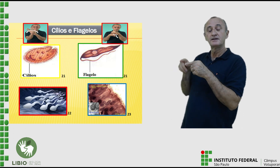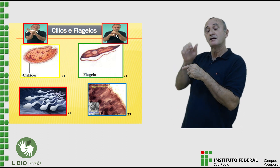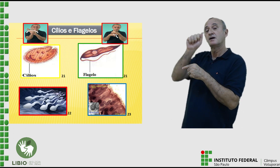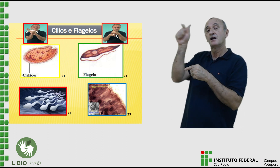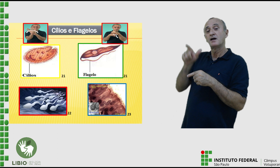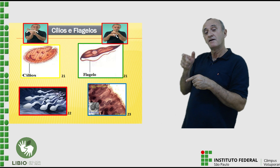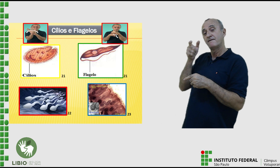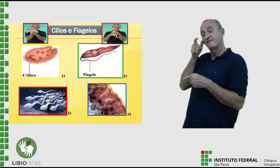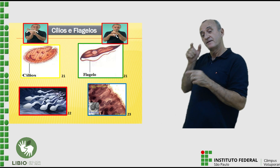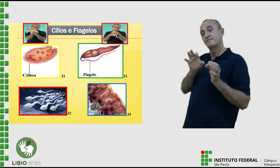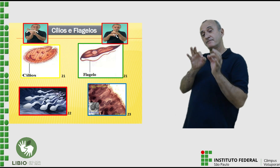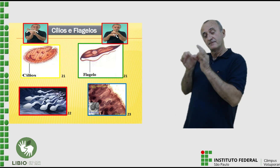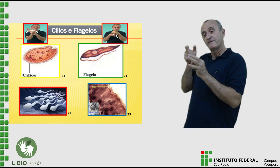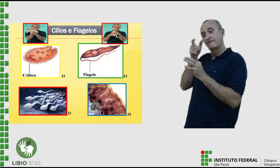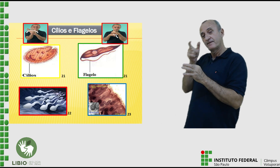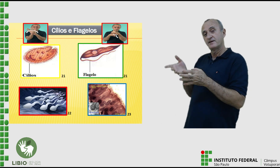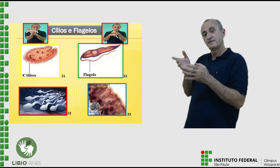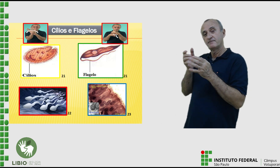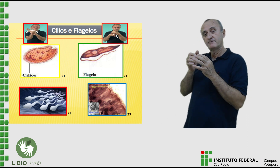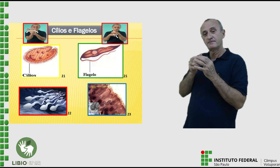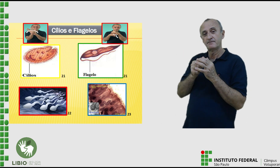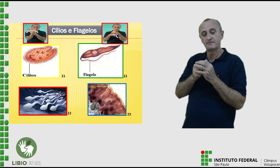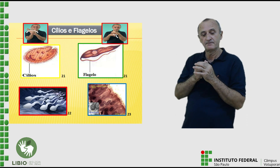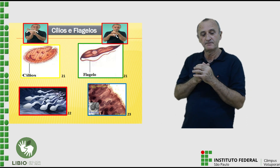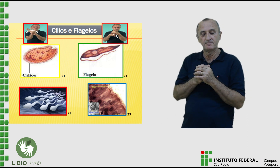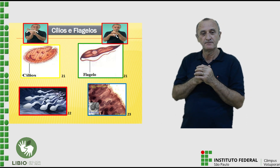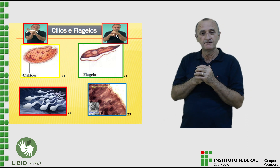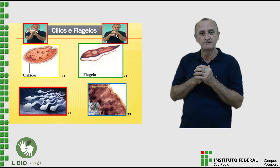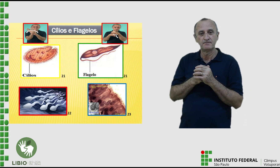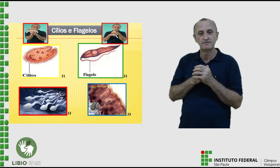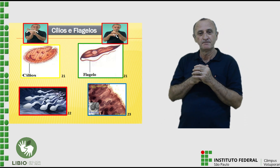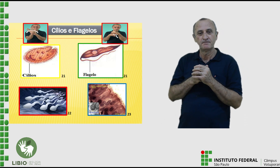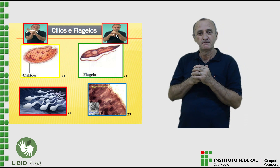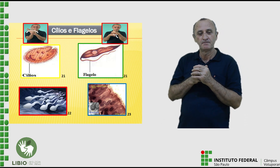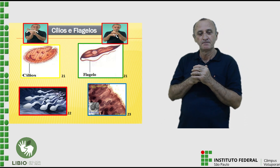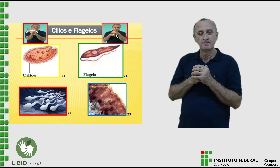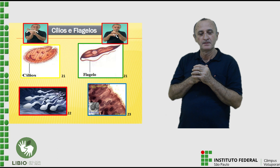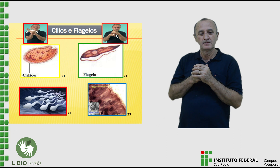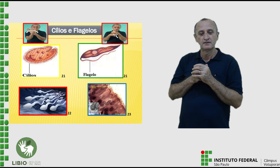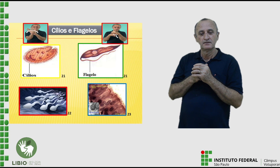representada então pela figura de retângulo azul. Veja, observe.